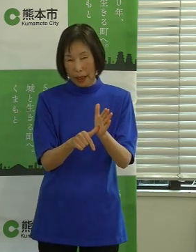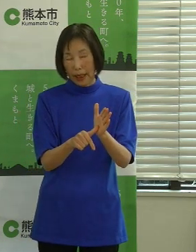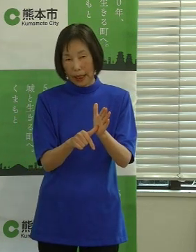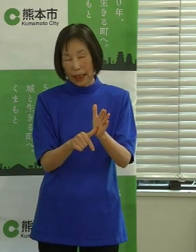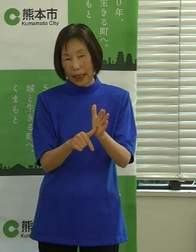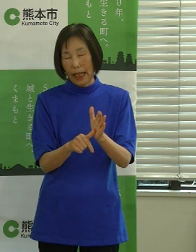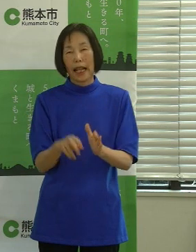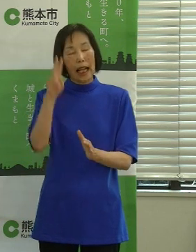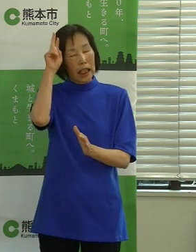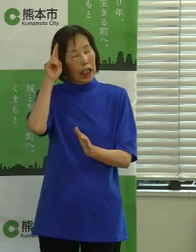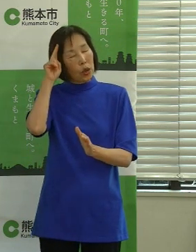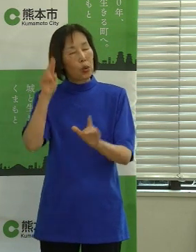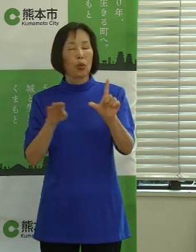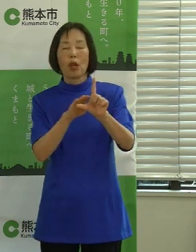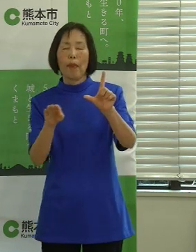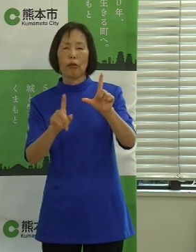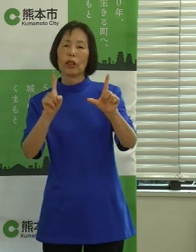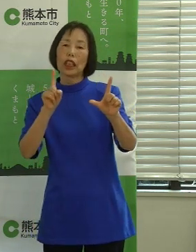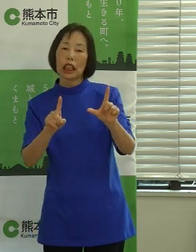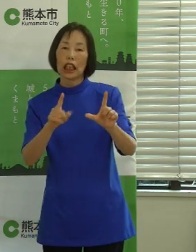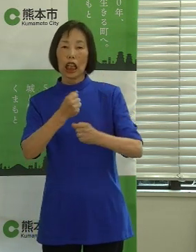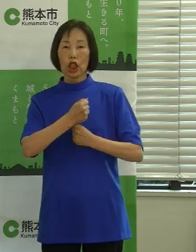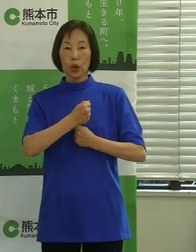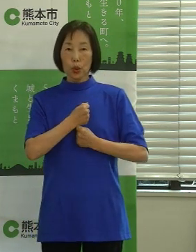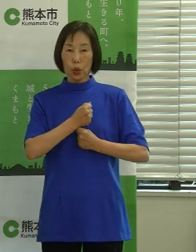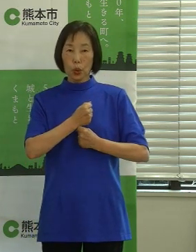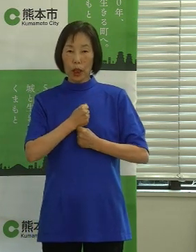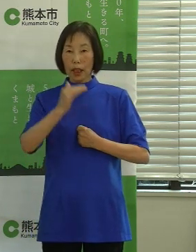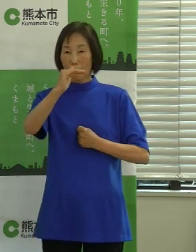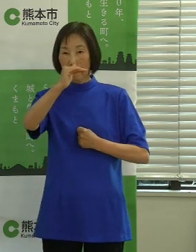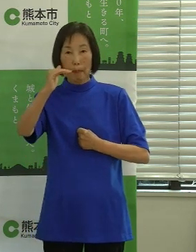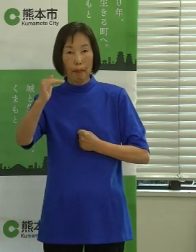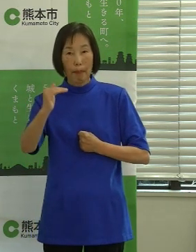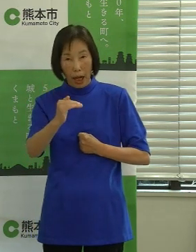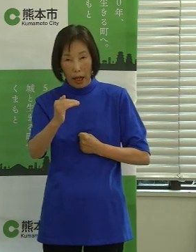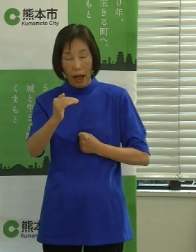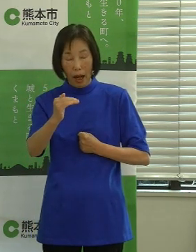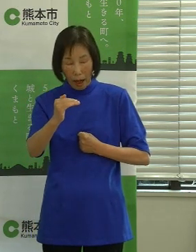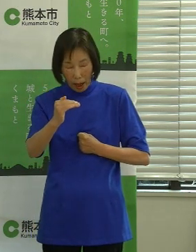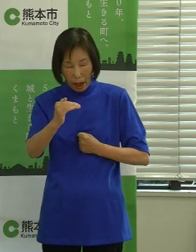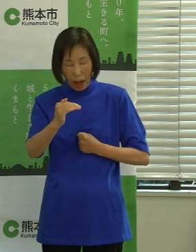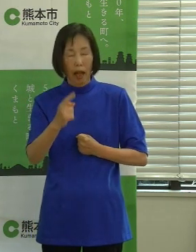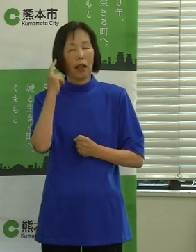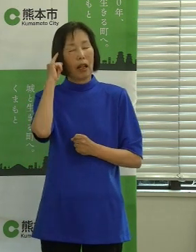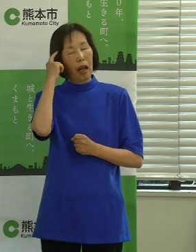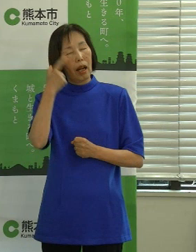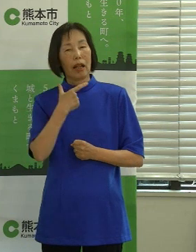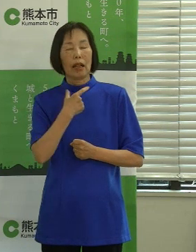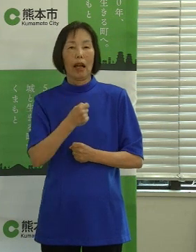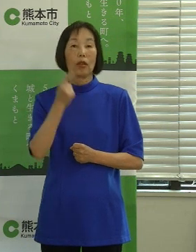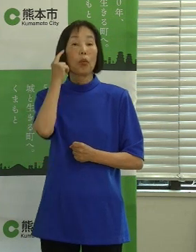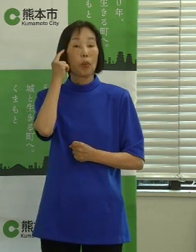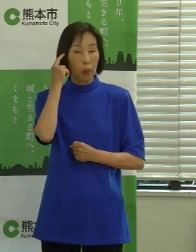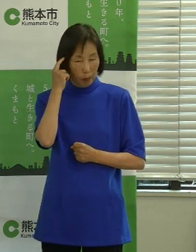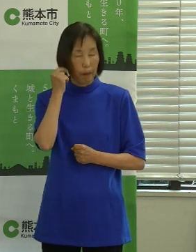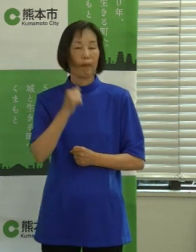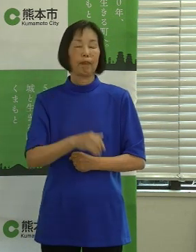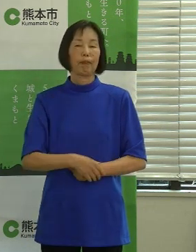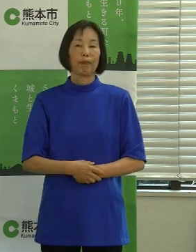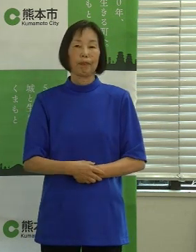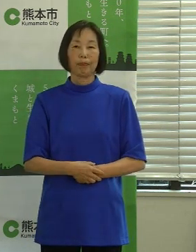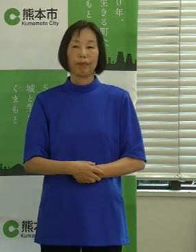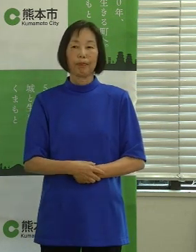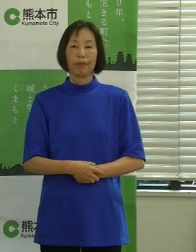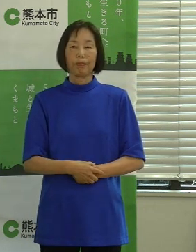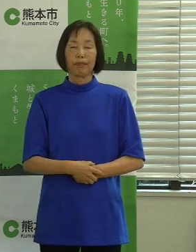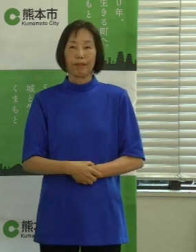リスクレベル1注意に引き下げることを検討したいというふうに考えているところで